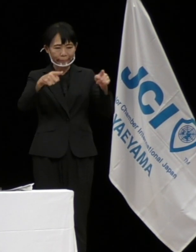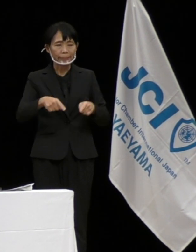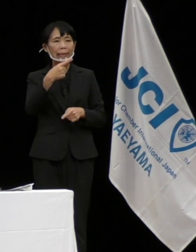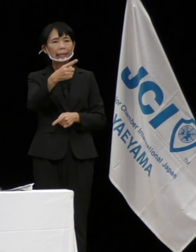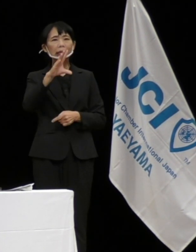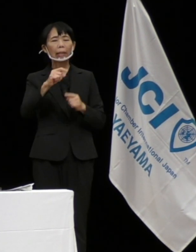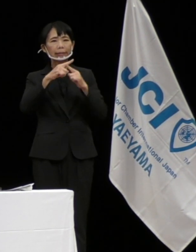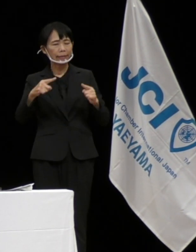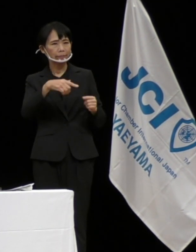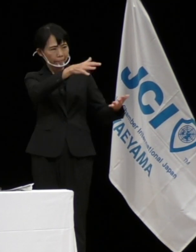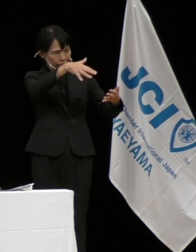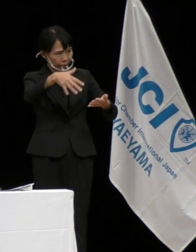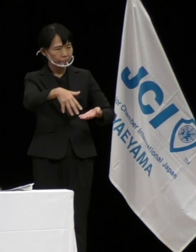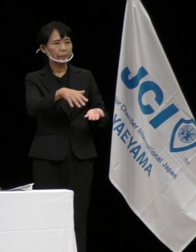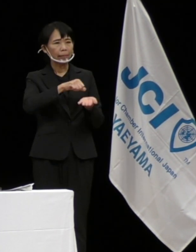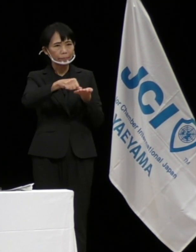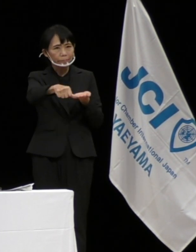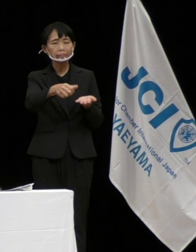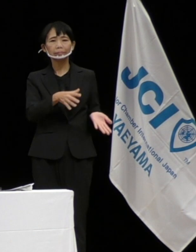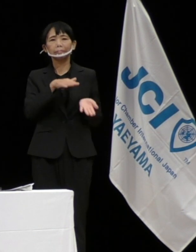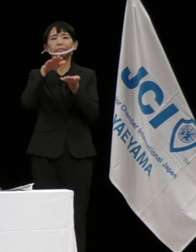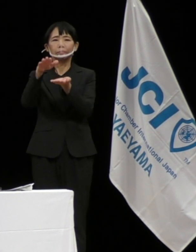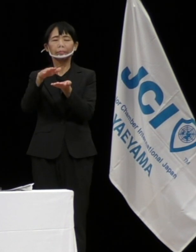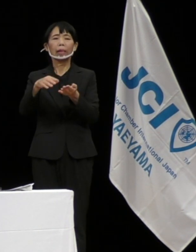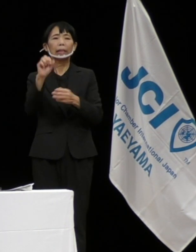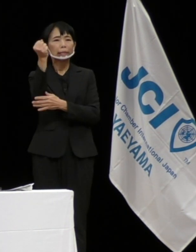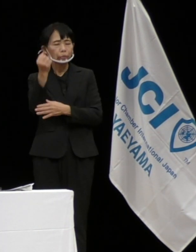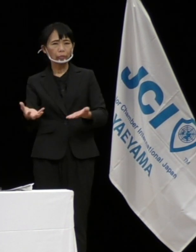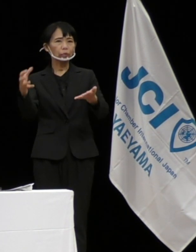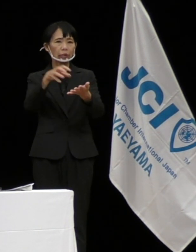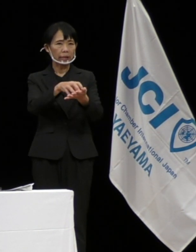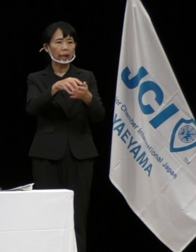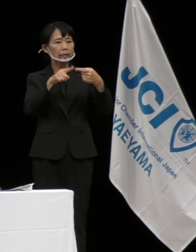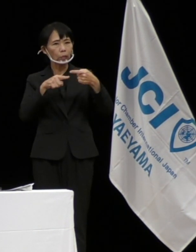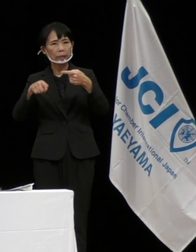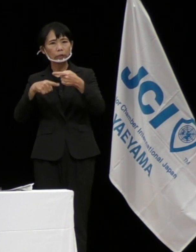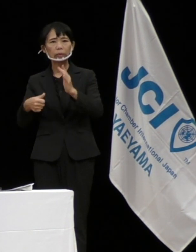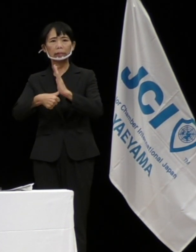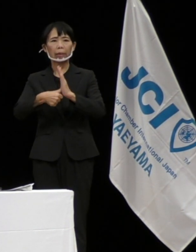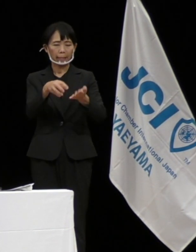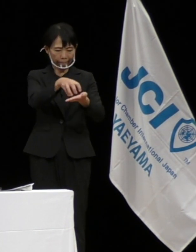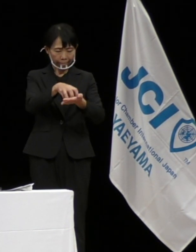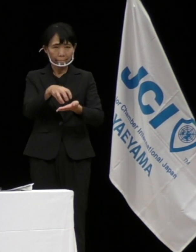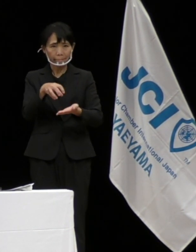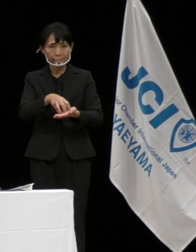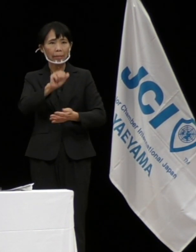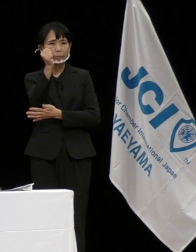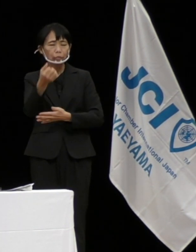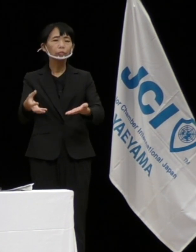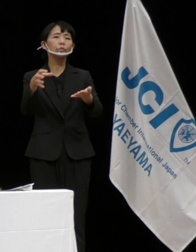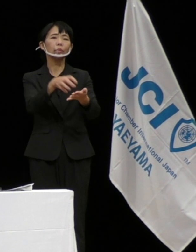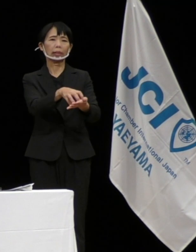全面広告で新聞に高校出させていたきました一人ひとりの名前を書いて出させていただきましたそういったあー